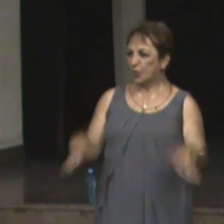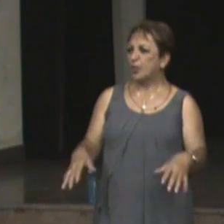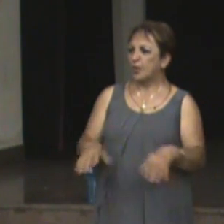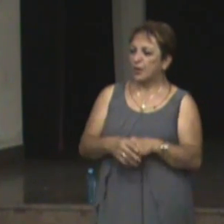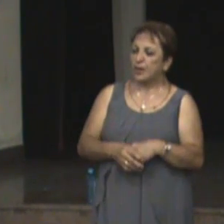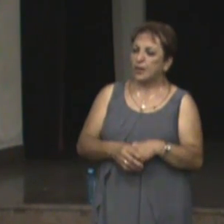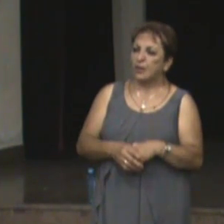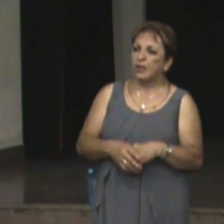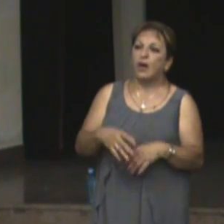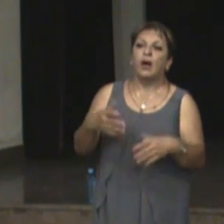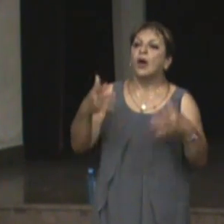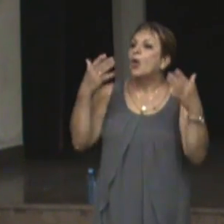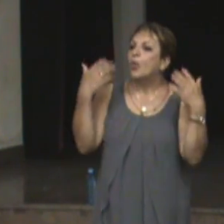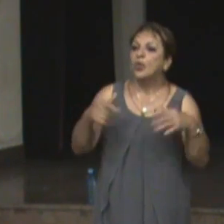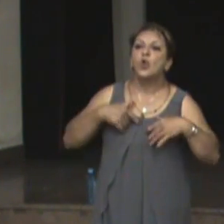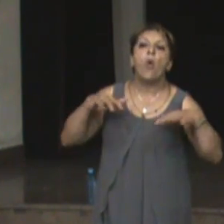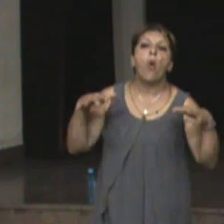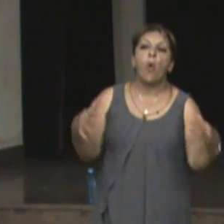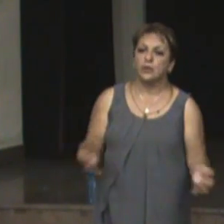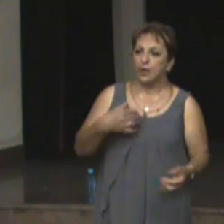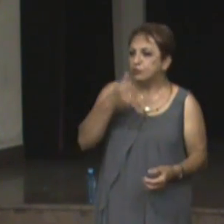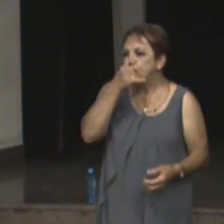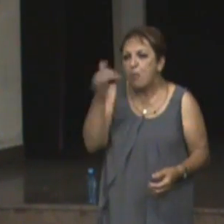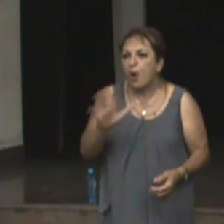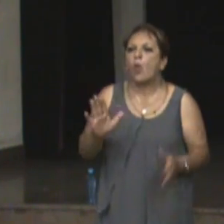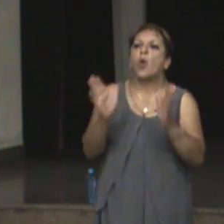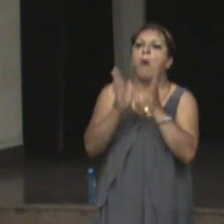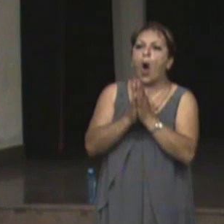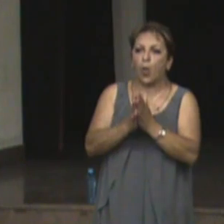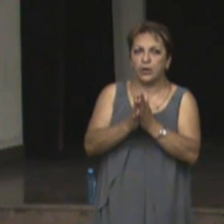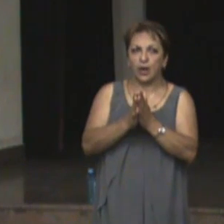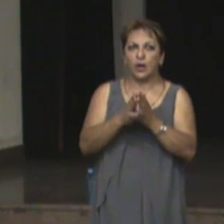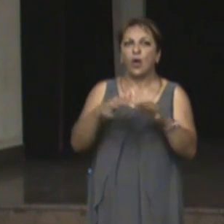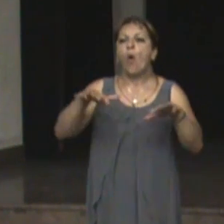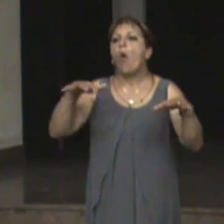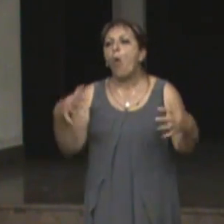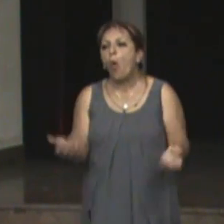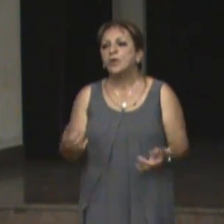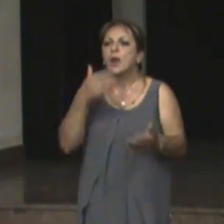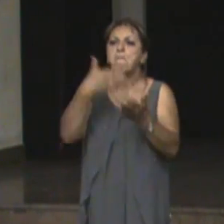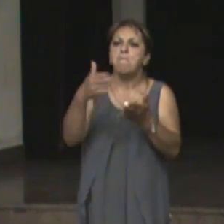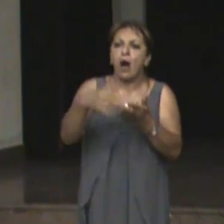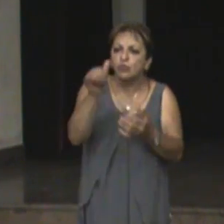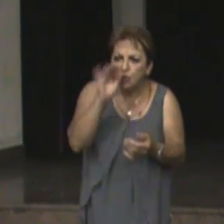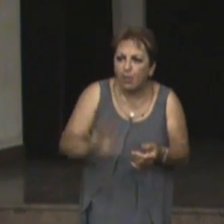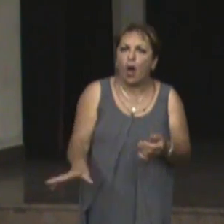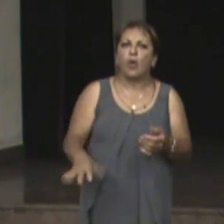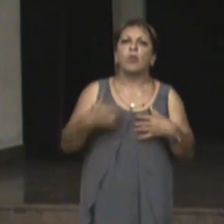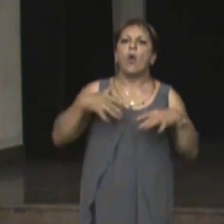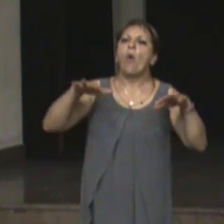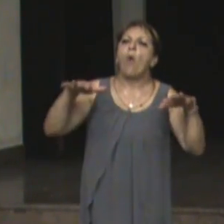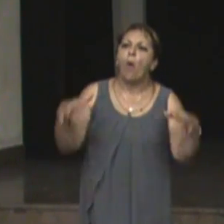ասում են, որ հոգնել եմ այս կյանքից, չեմ կարողանում ապրել, հոգնել եմ պահ պահից, հոգնել եմ